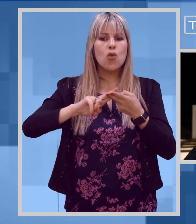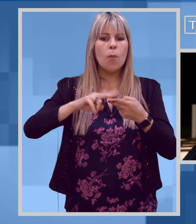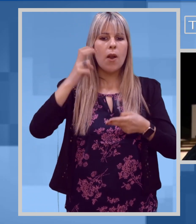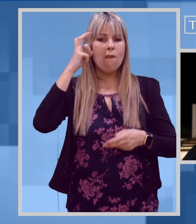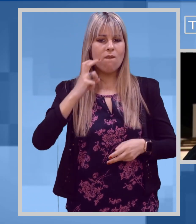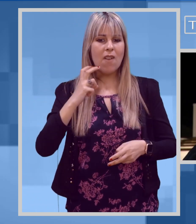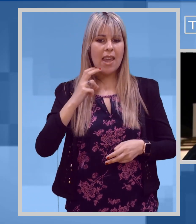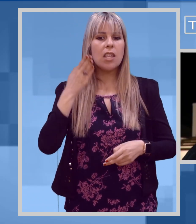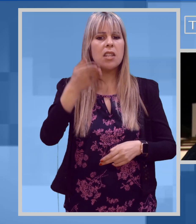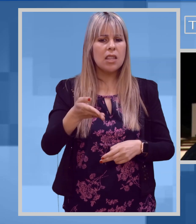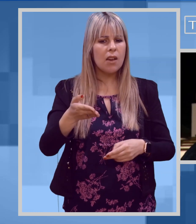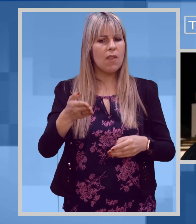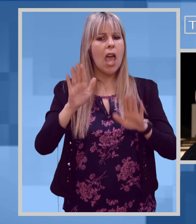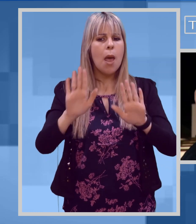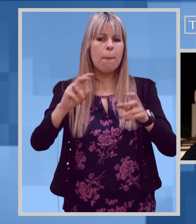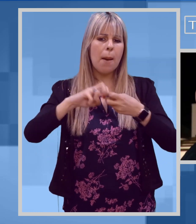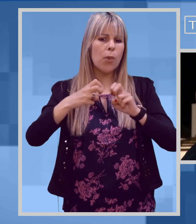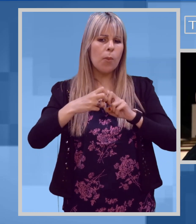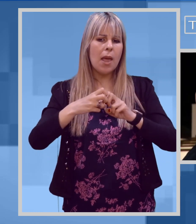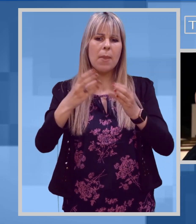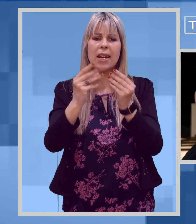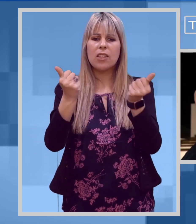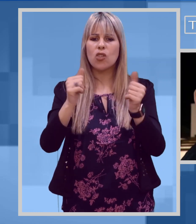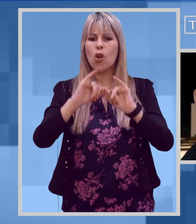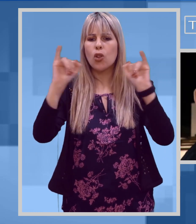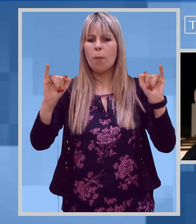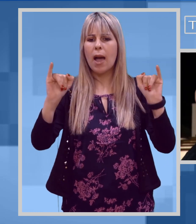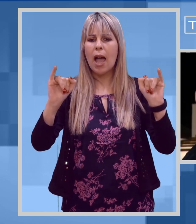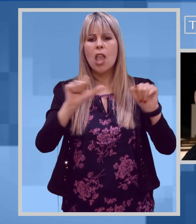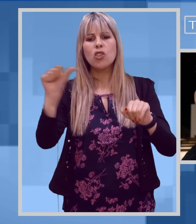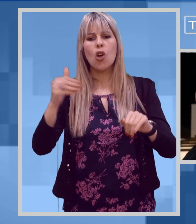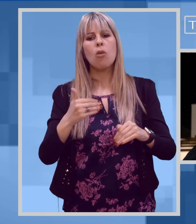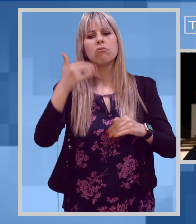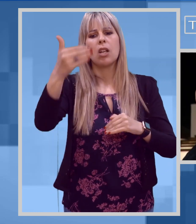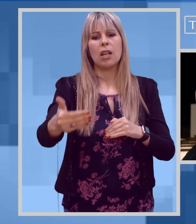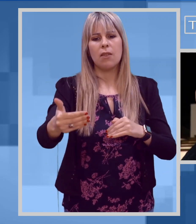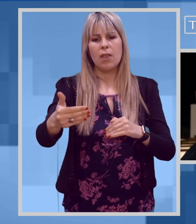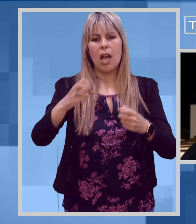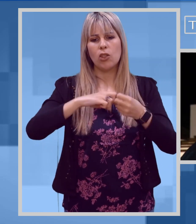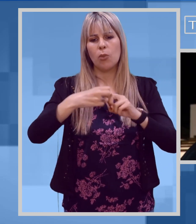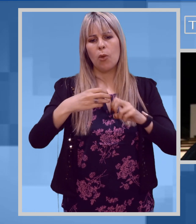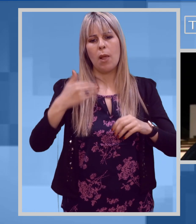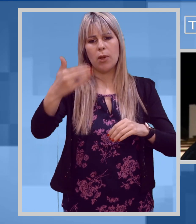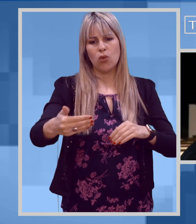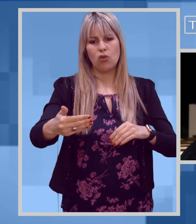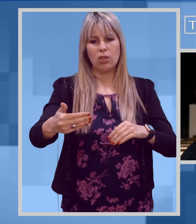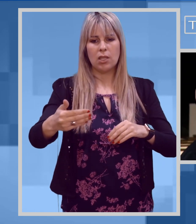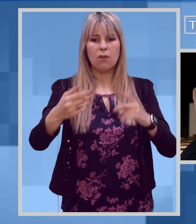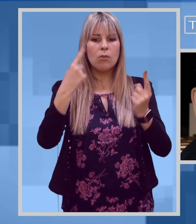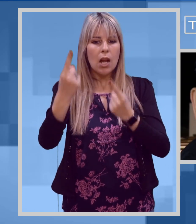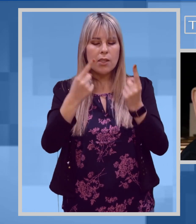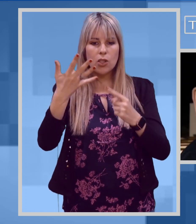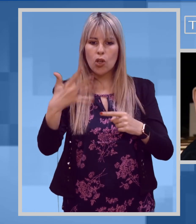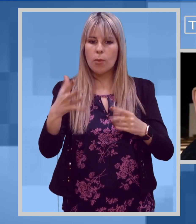ma il problema non viene risolto, ma semplicemente rinviato alla puntata successiva. La situazione ormai è inaccettabile, ha affermato